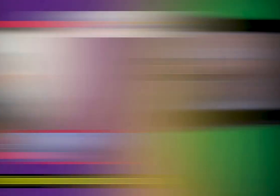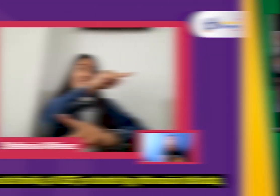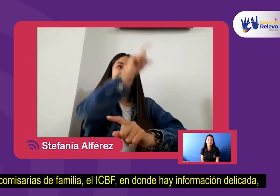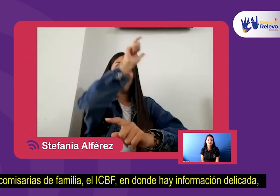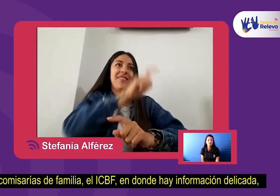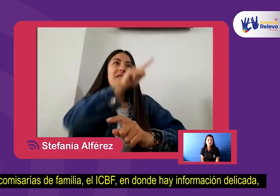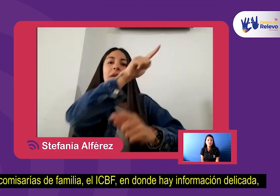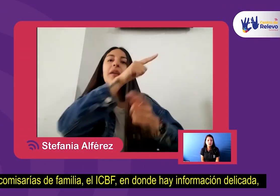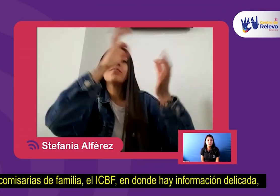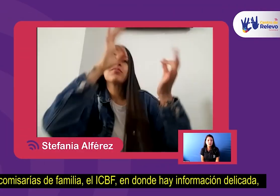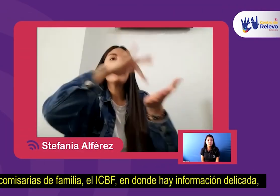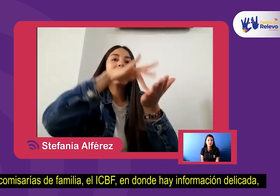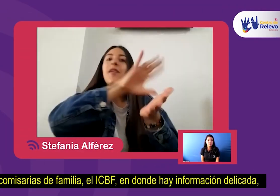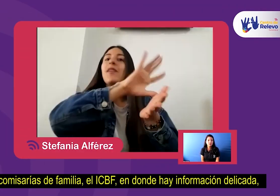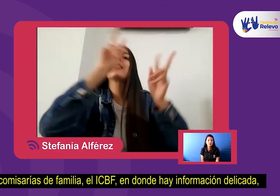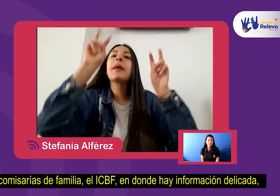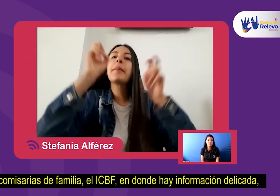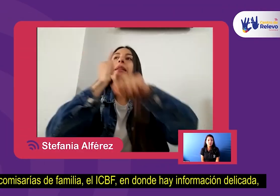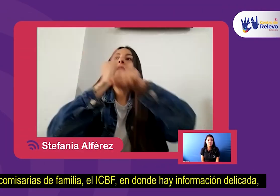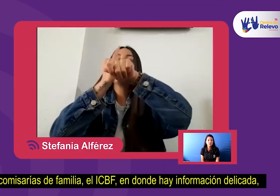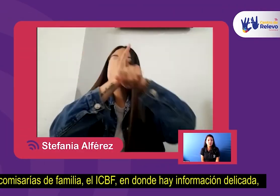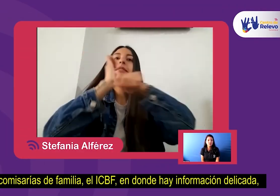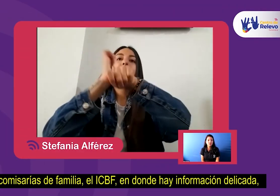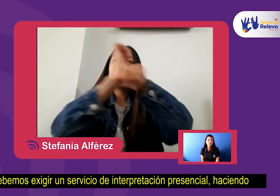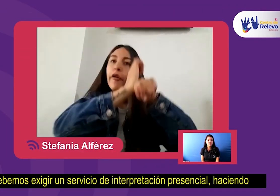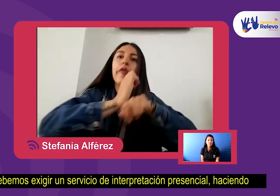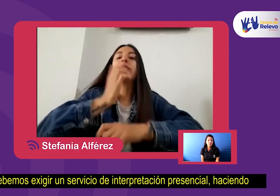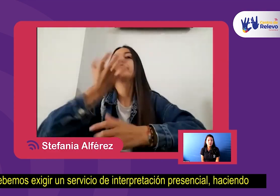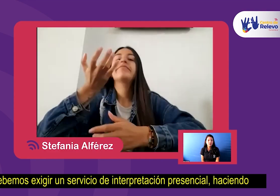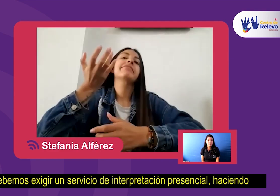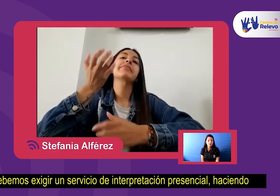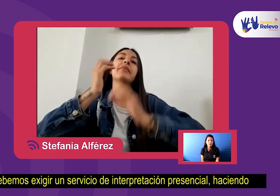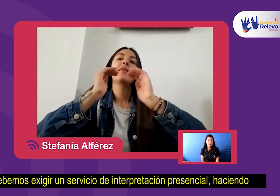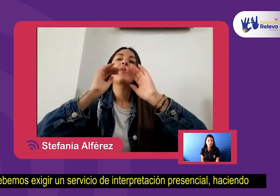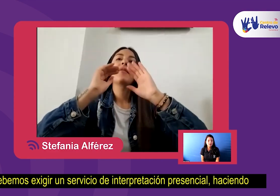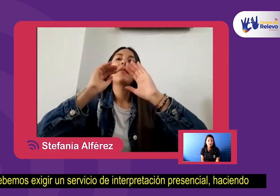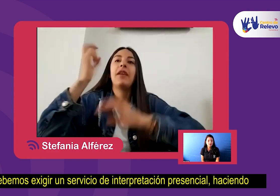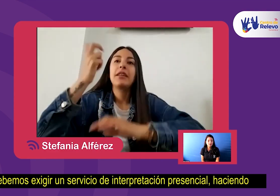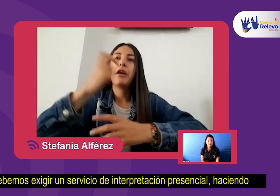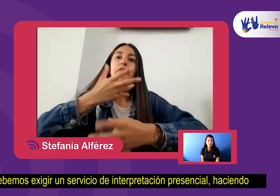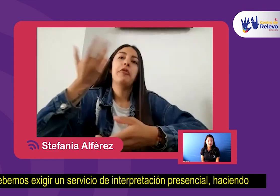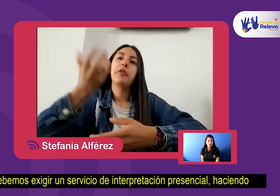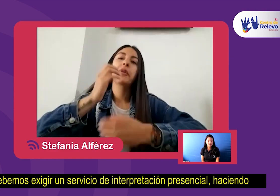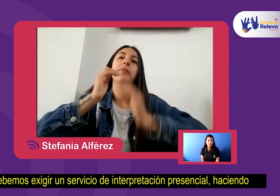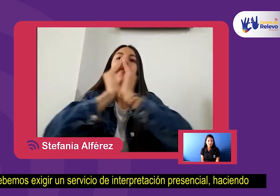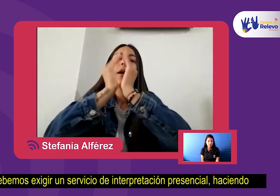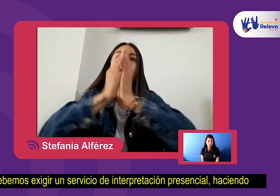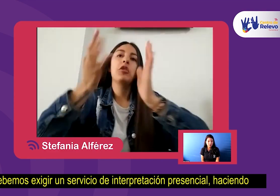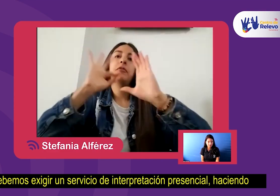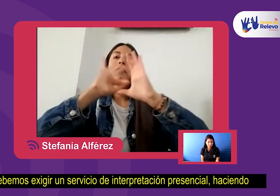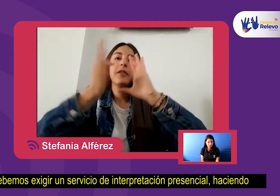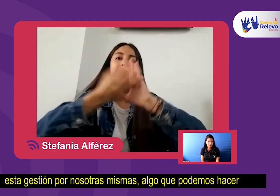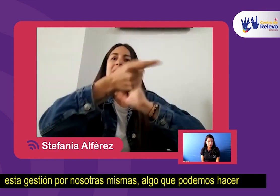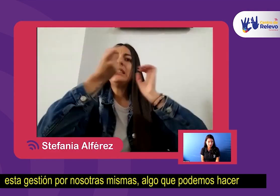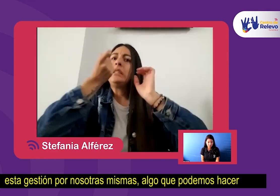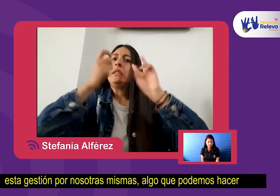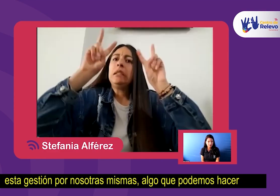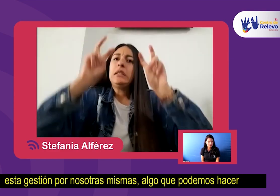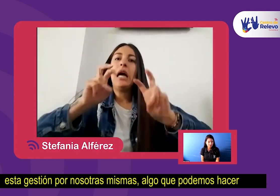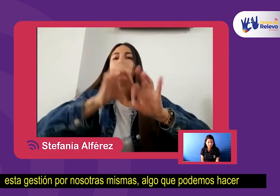El ICBF, en donde hay información delicada, debemos exigir un servicio de interpretación presencial, haciendo esta gestión por nosotras